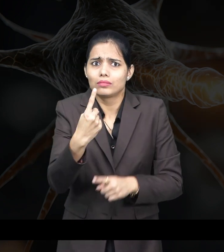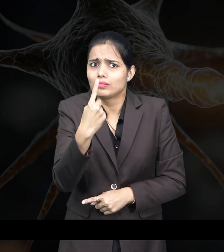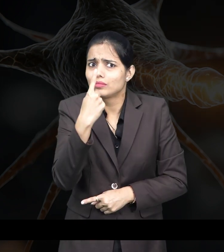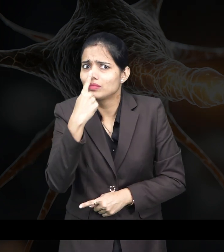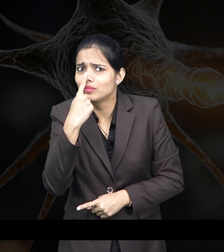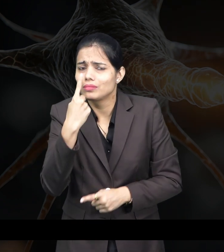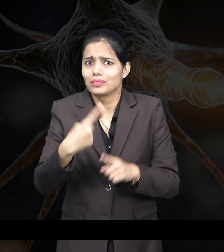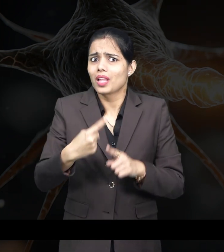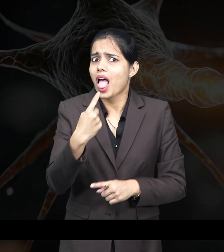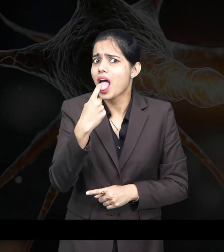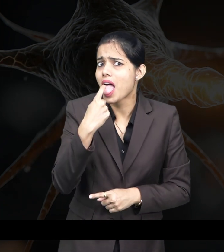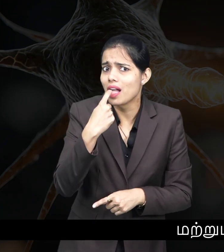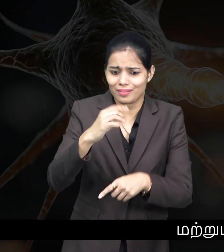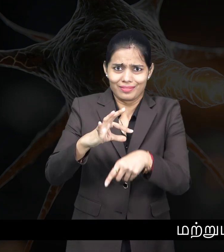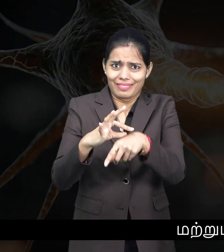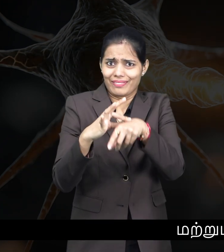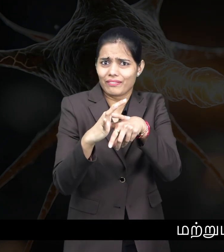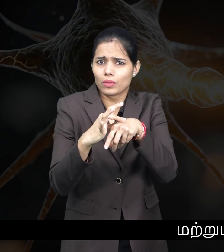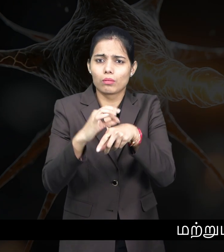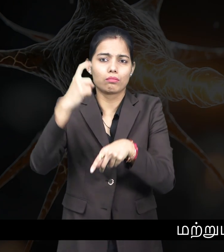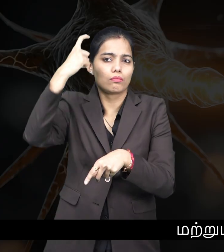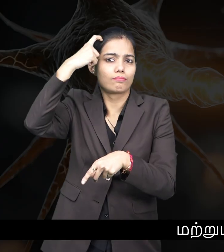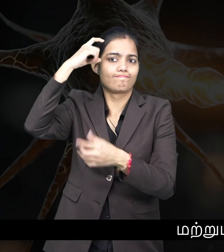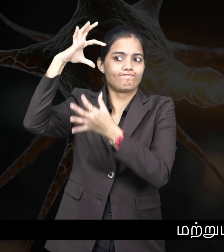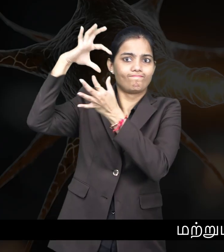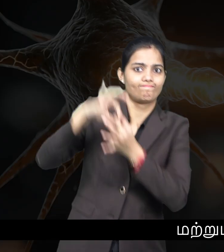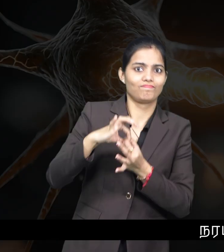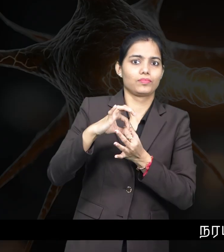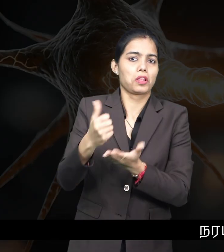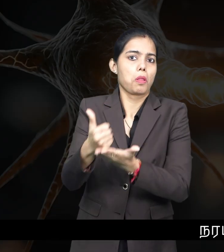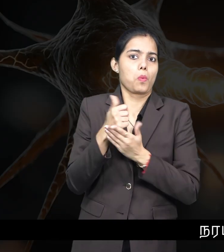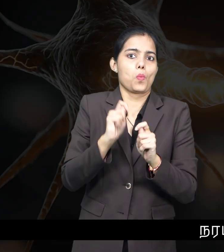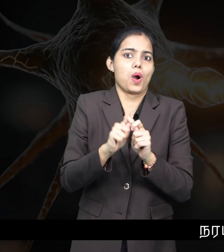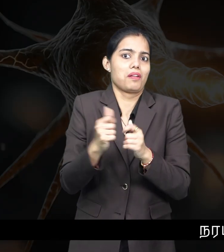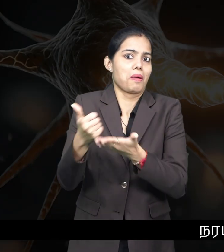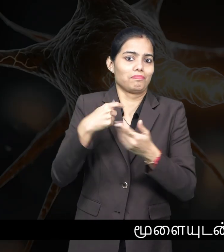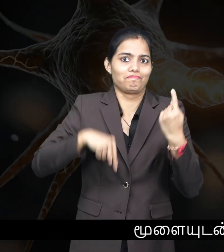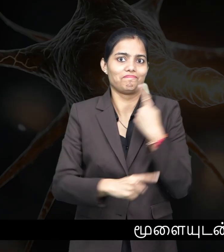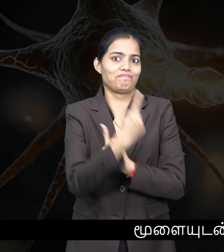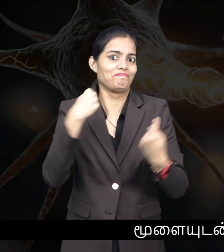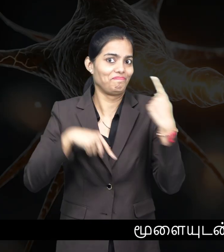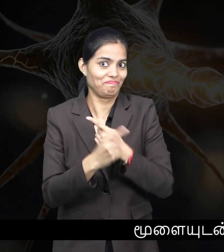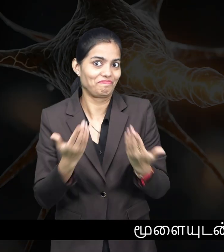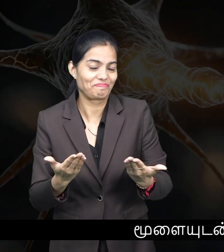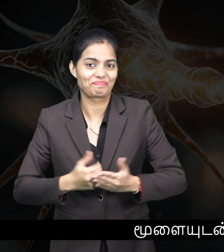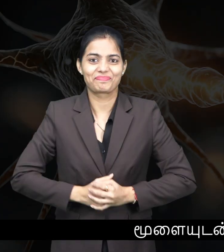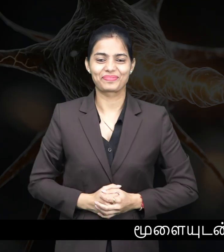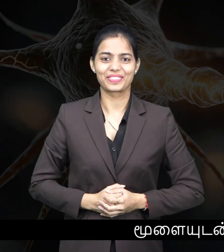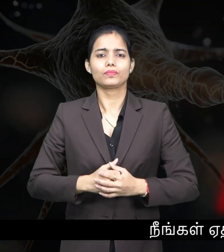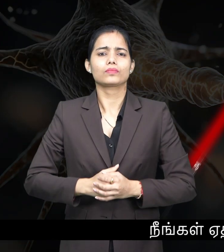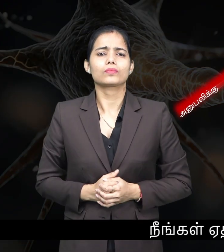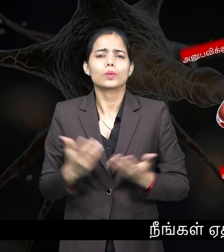மூக்கு, நாக்கு மற்றும் தோல் ஆகியவை நரம்புகள் வழியாக மூளையுடன்